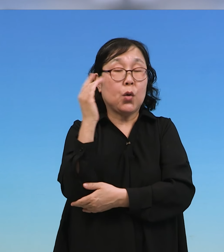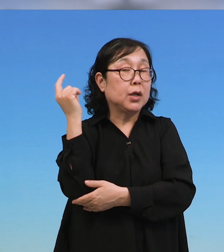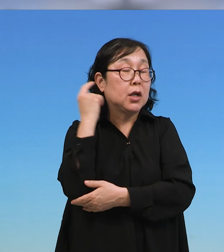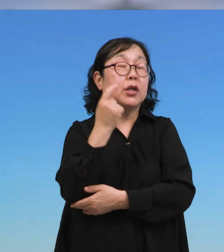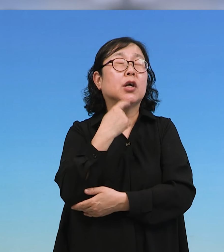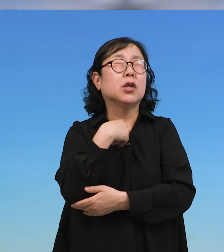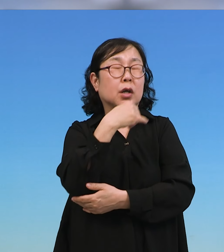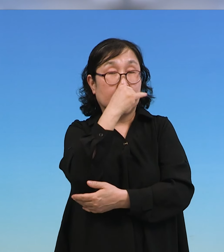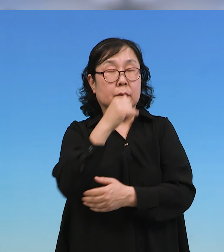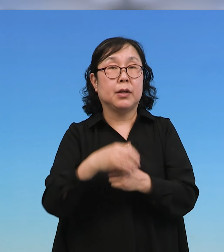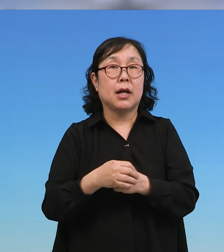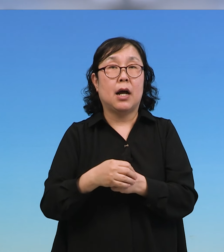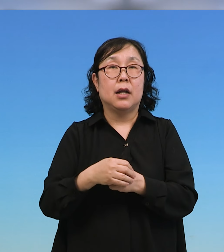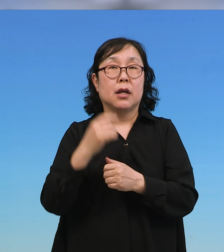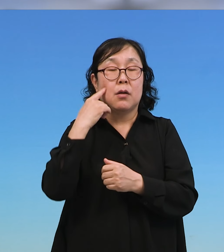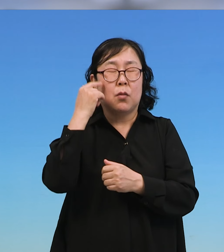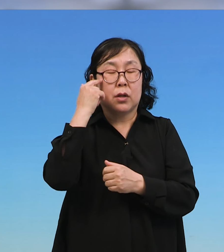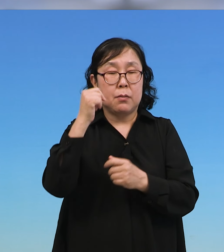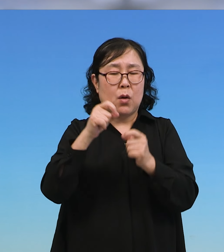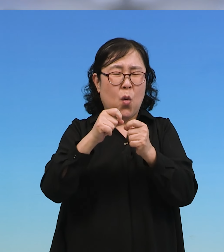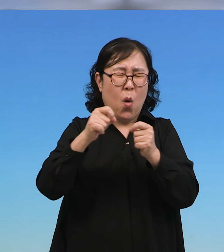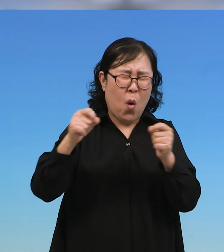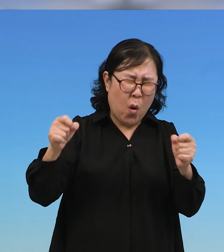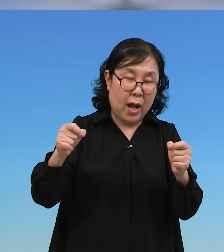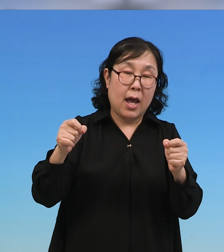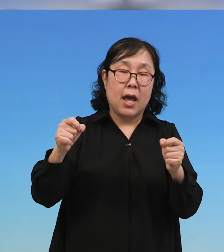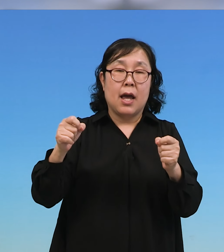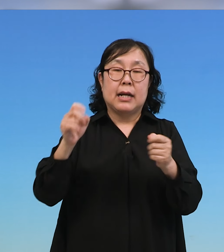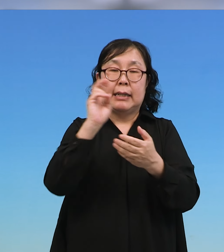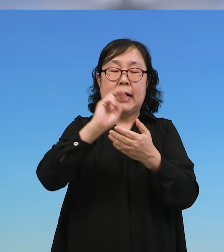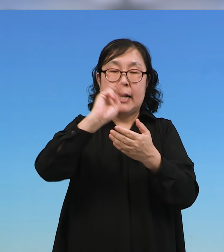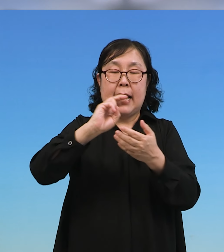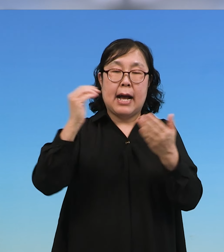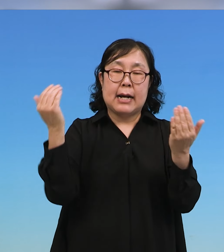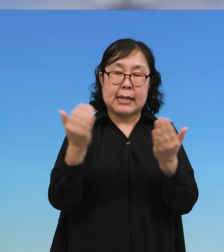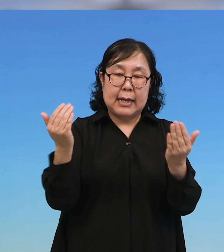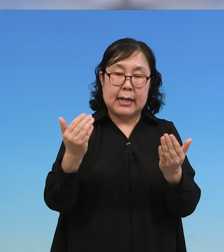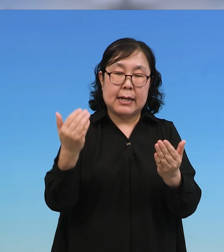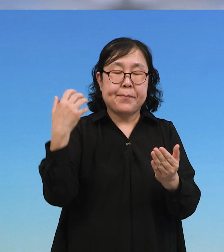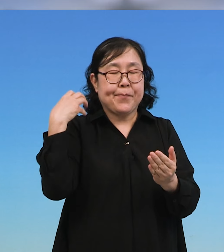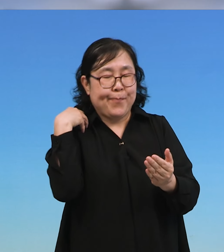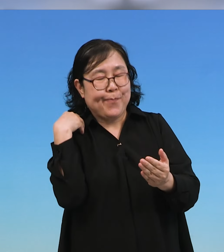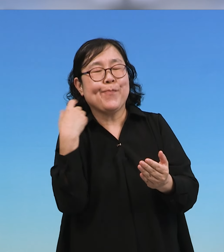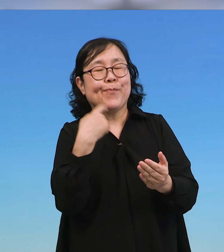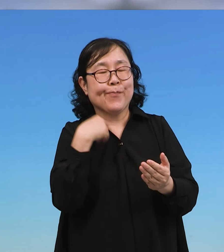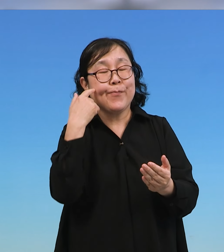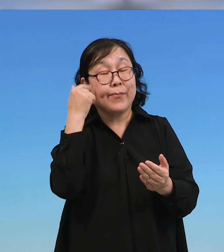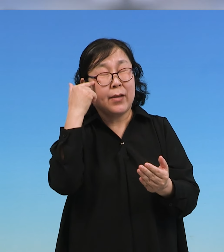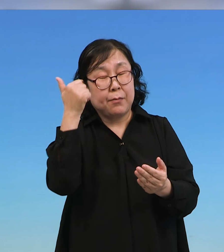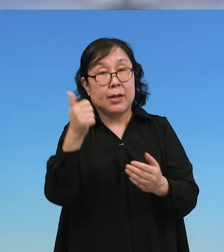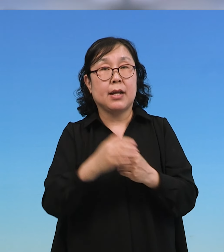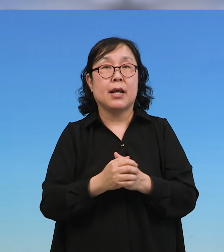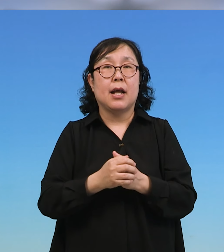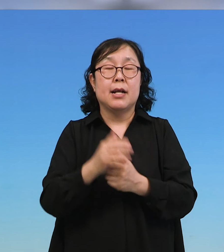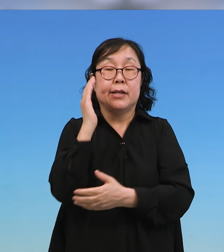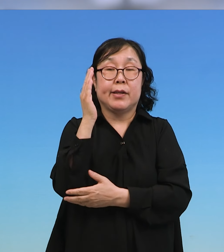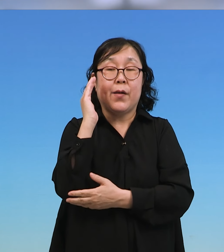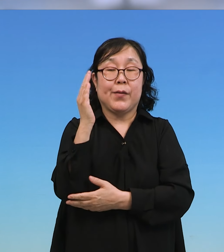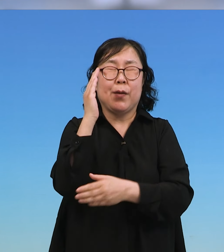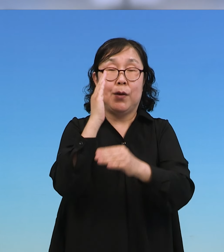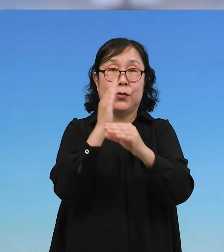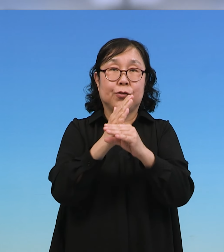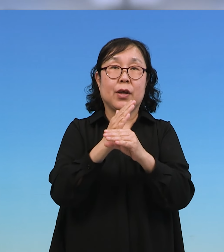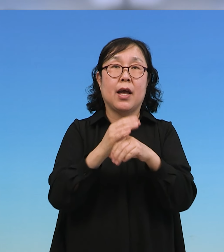도움이 되는지 모릅니다. 이 목사님도 오래 그렇게 찬양 사역을 한 분인데요. 이게 설교 중에